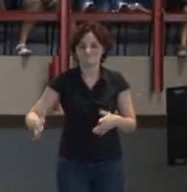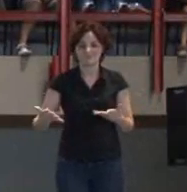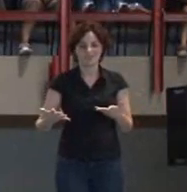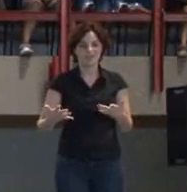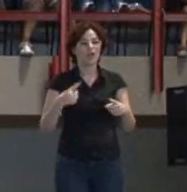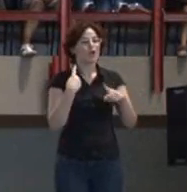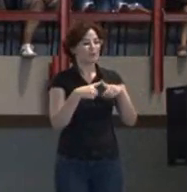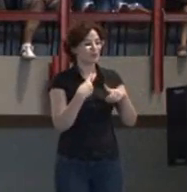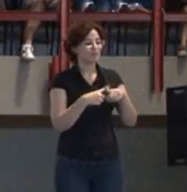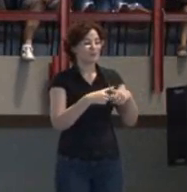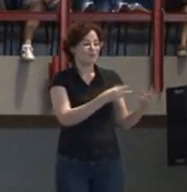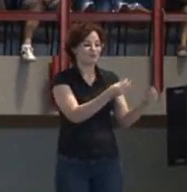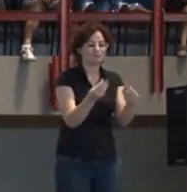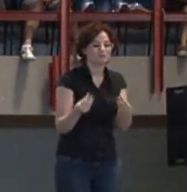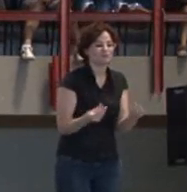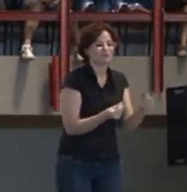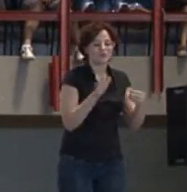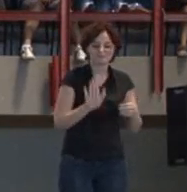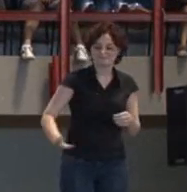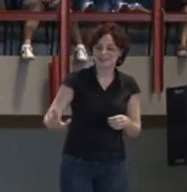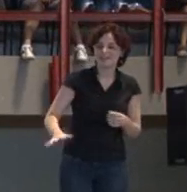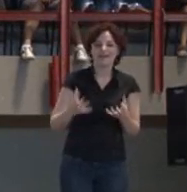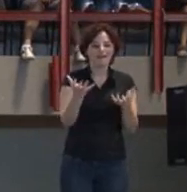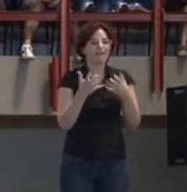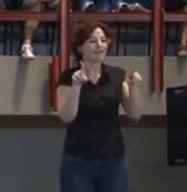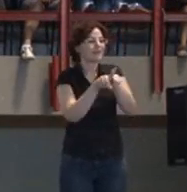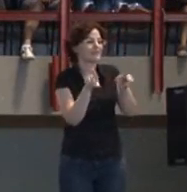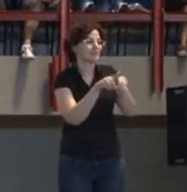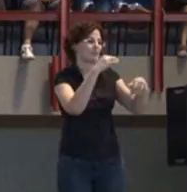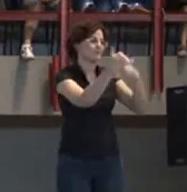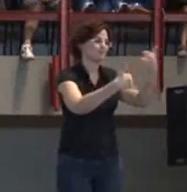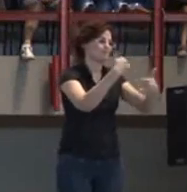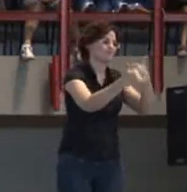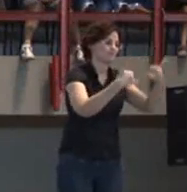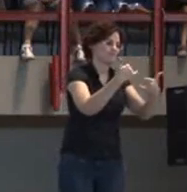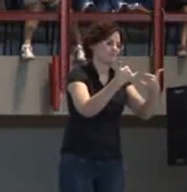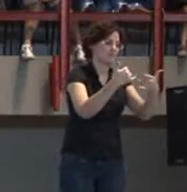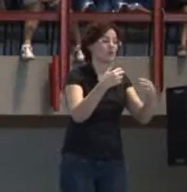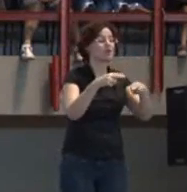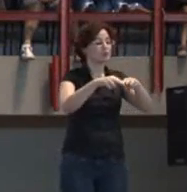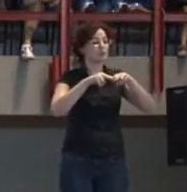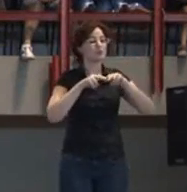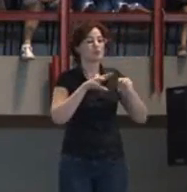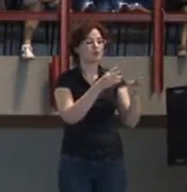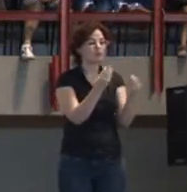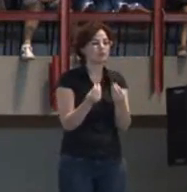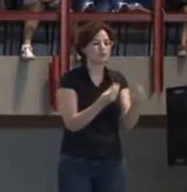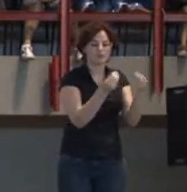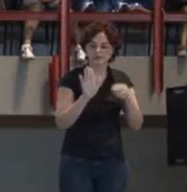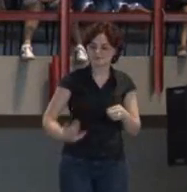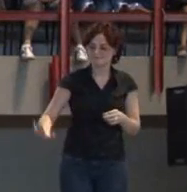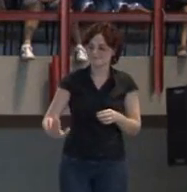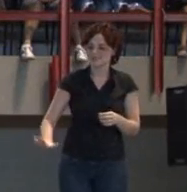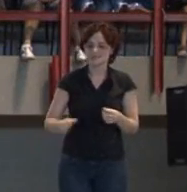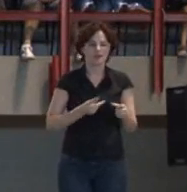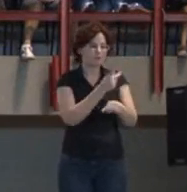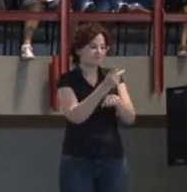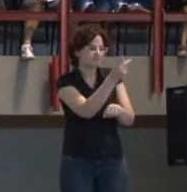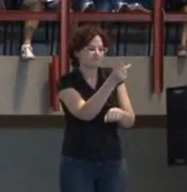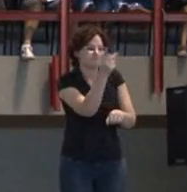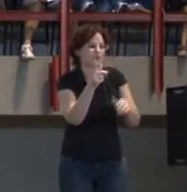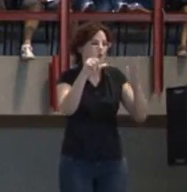crianças querem brinquedo por isso muitas crianças procuram as lojas como os